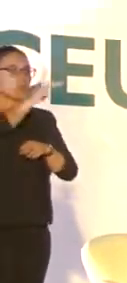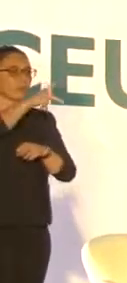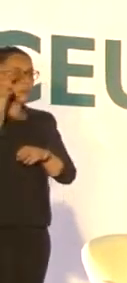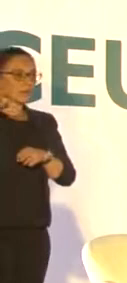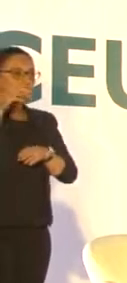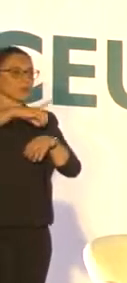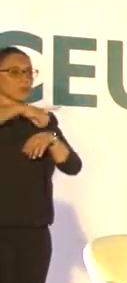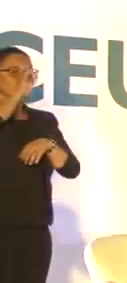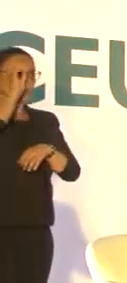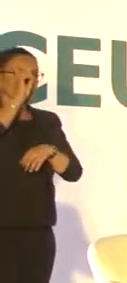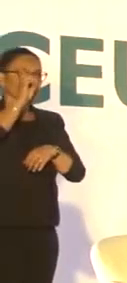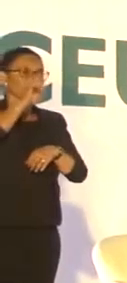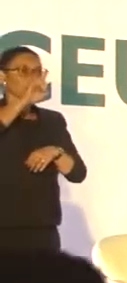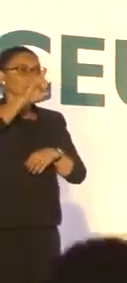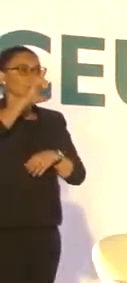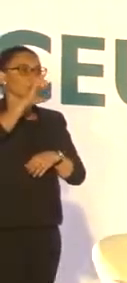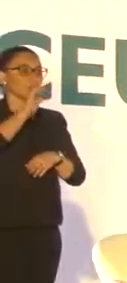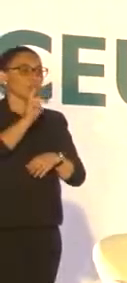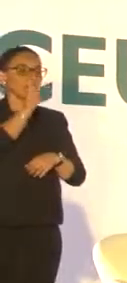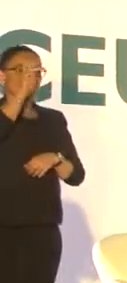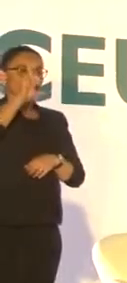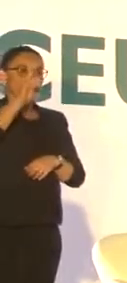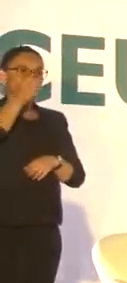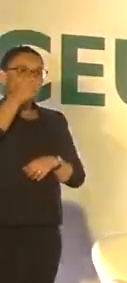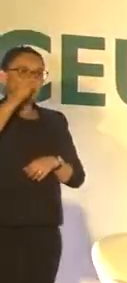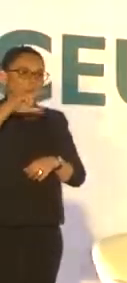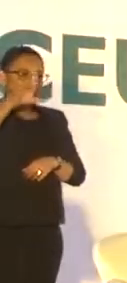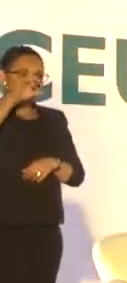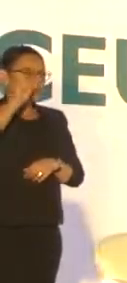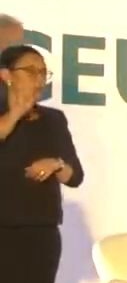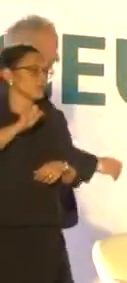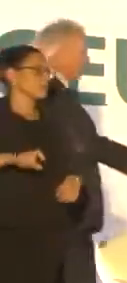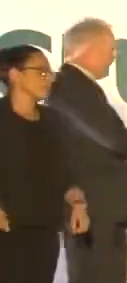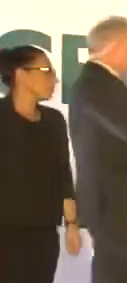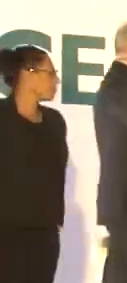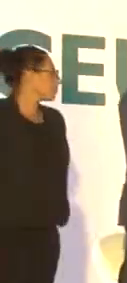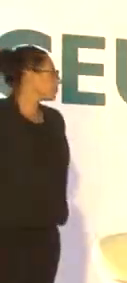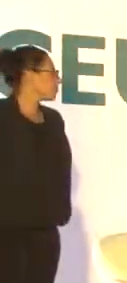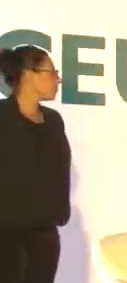professor doutor Klaus Schlutzen Jr.